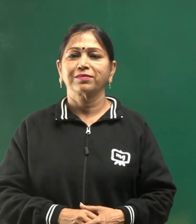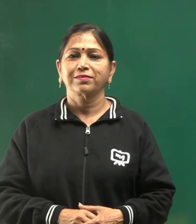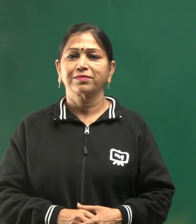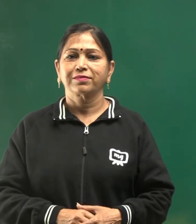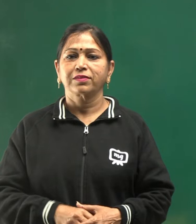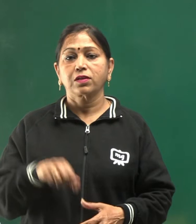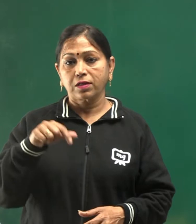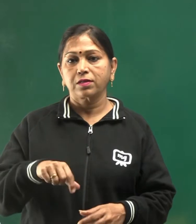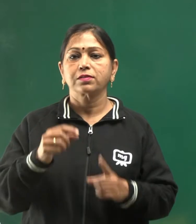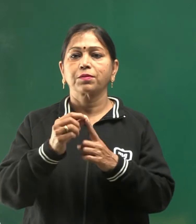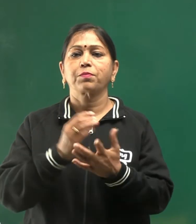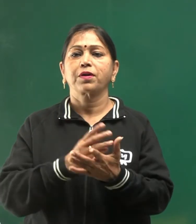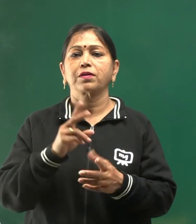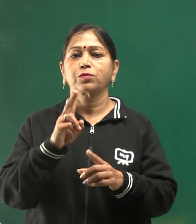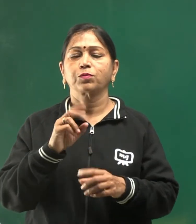इस भाग में